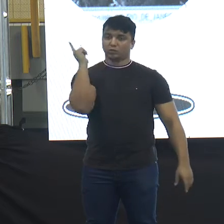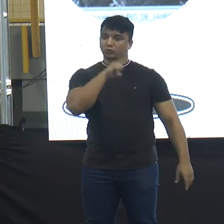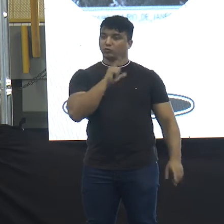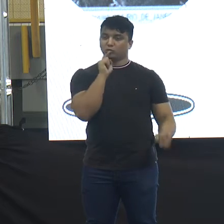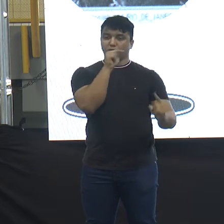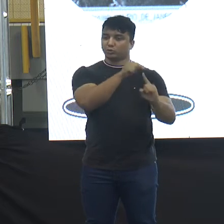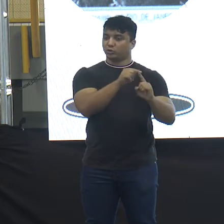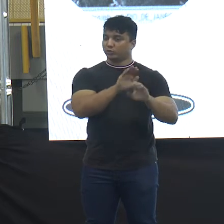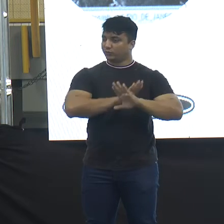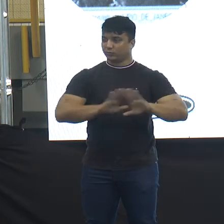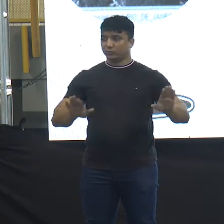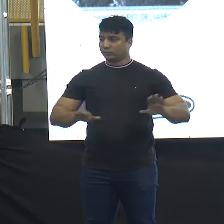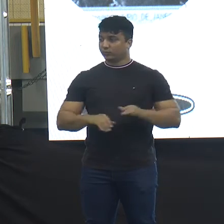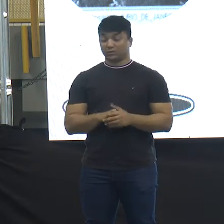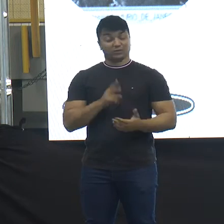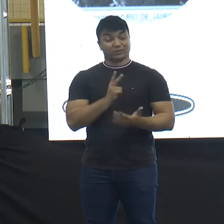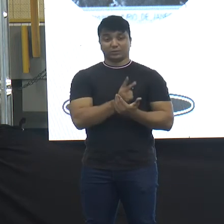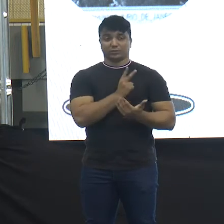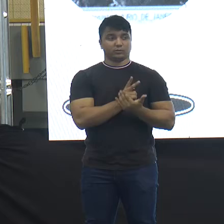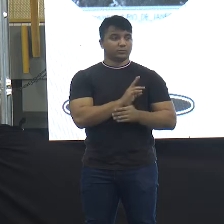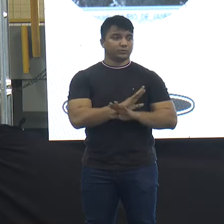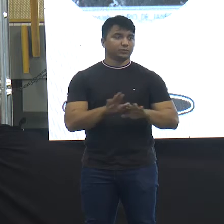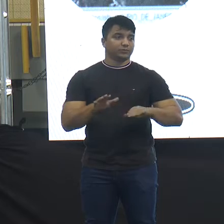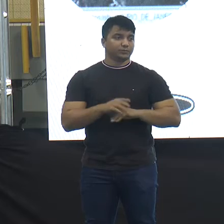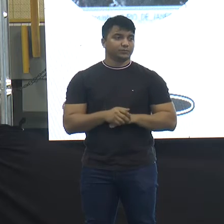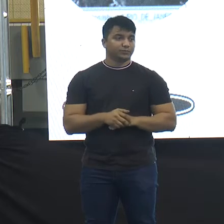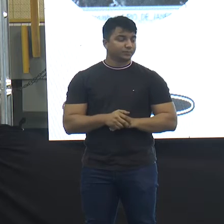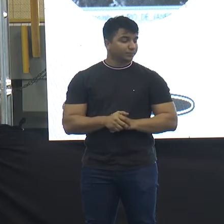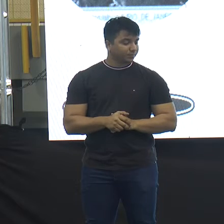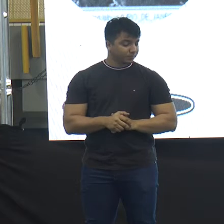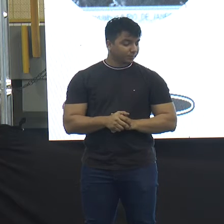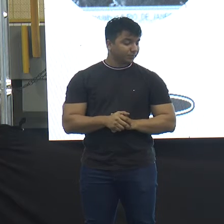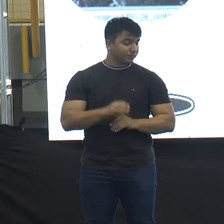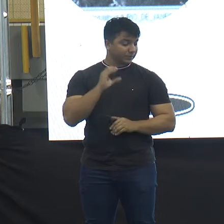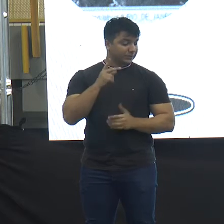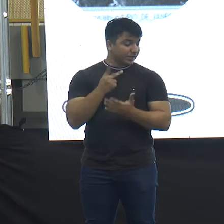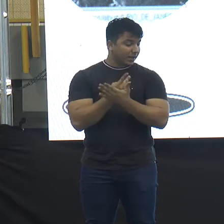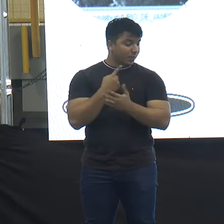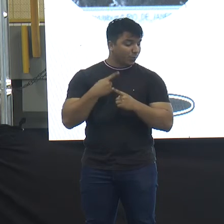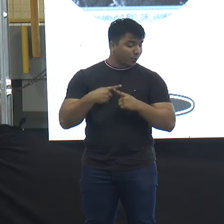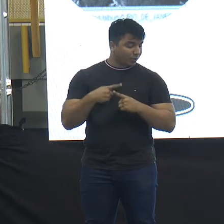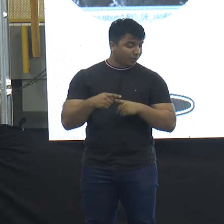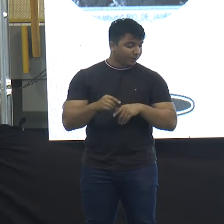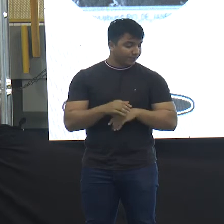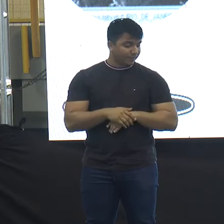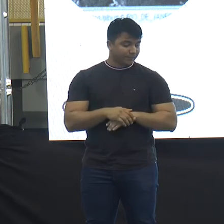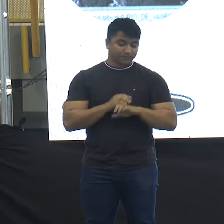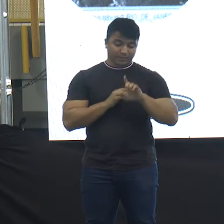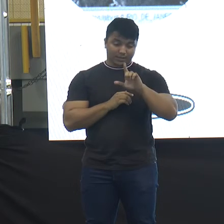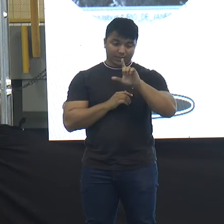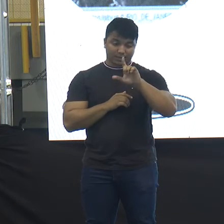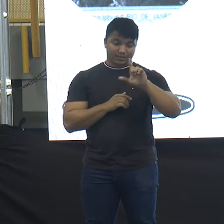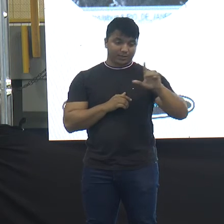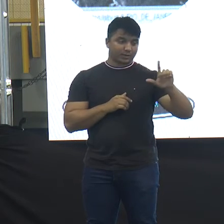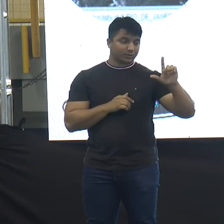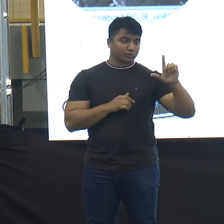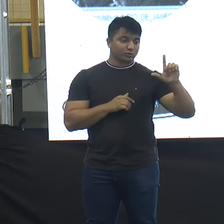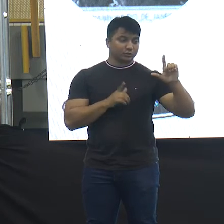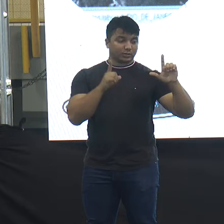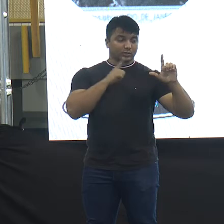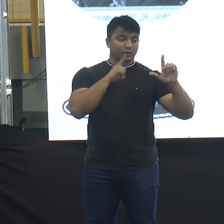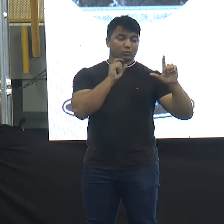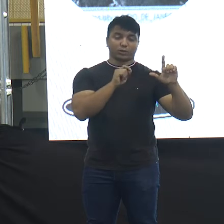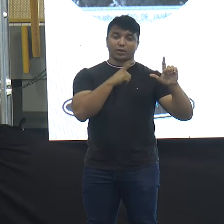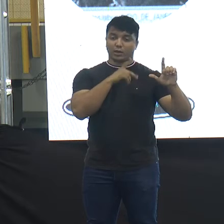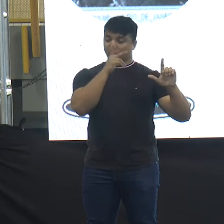o teu objetivo. Sempre. Sempre vai ser. Professor, a letra C está errada por quê? A leste está